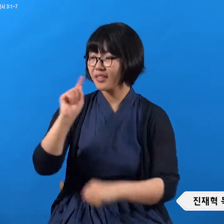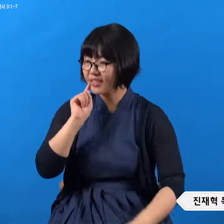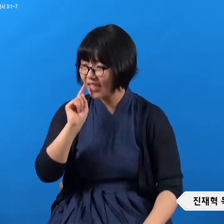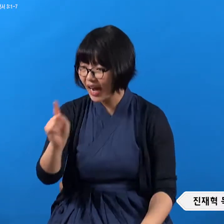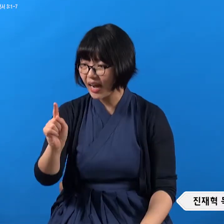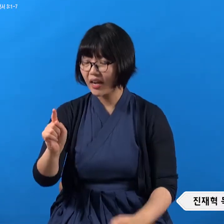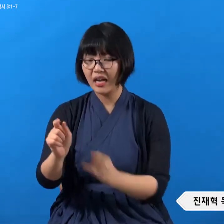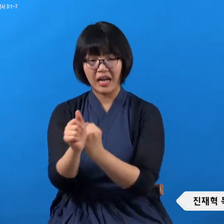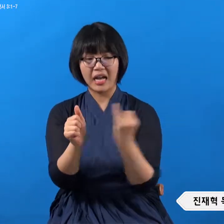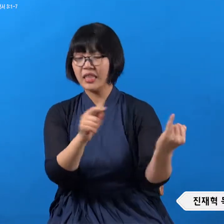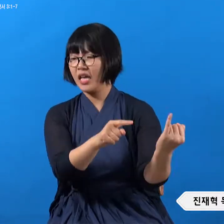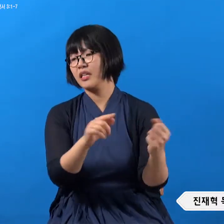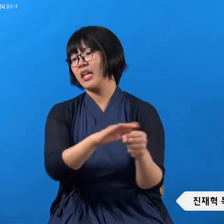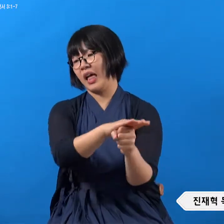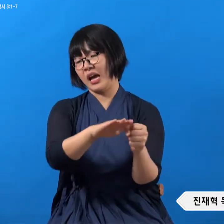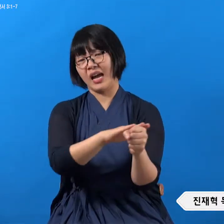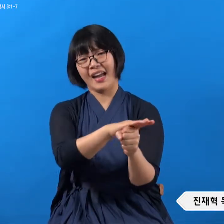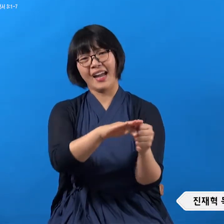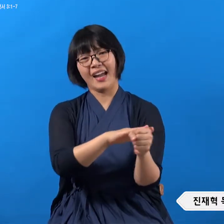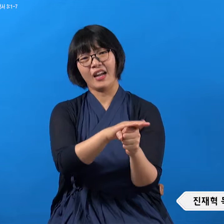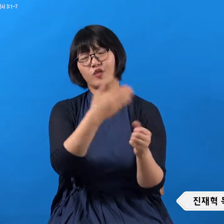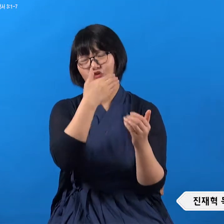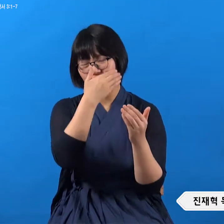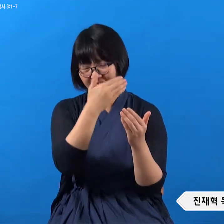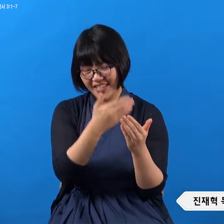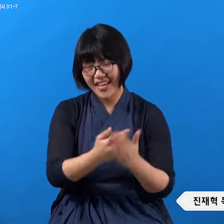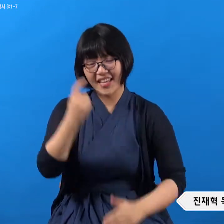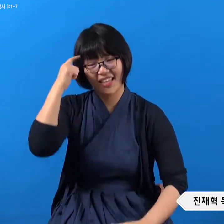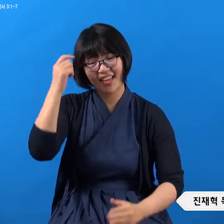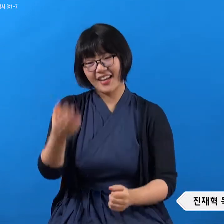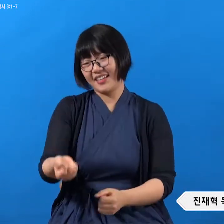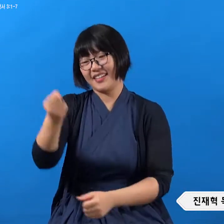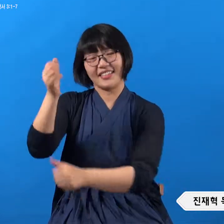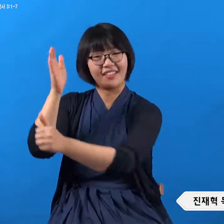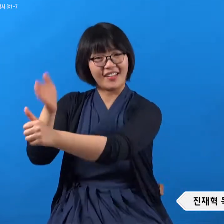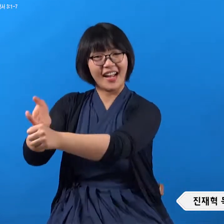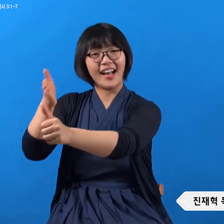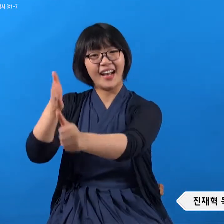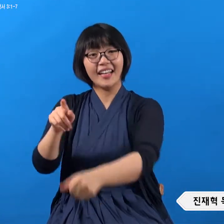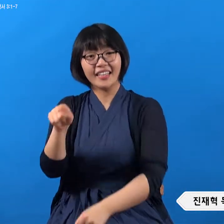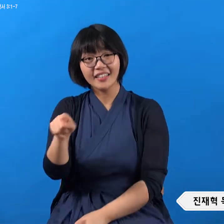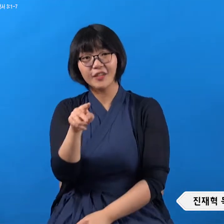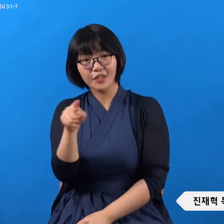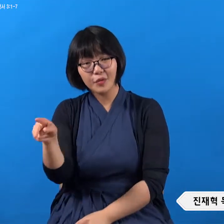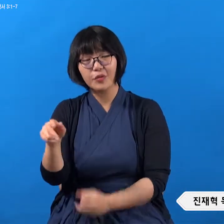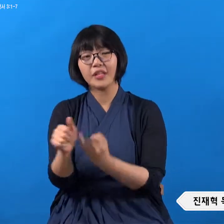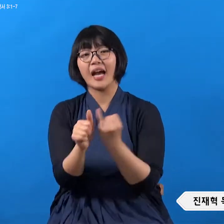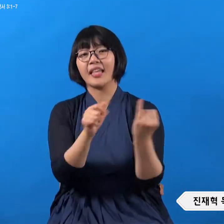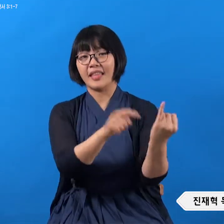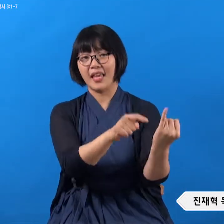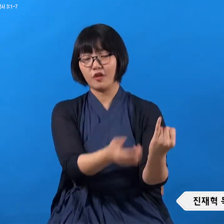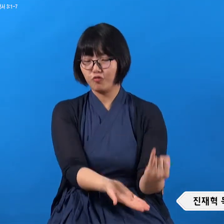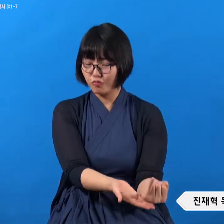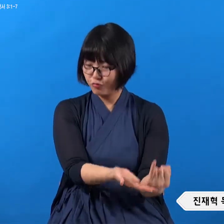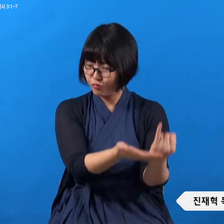남편들아, 아내를 사랑하고 귀하게 여겨라. 그것이